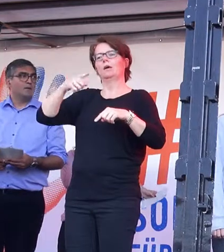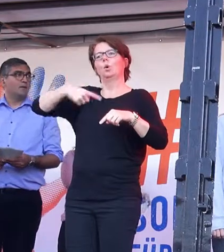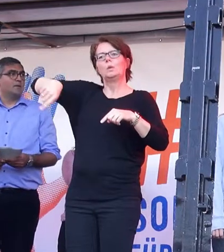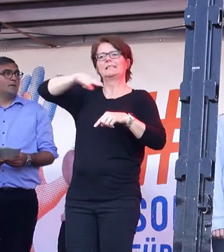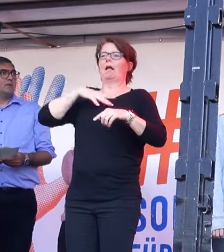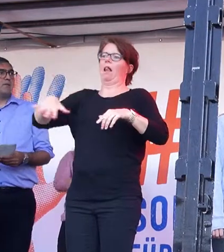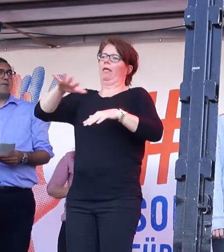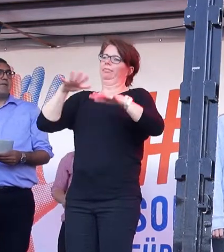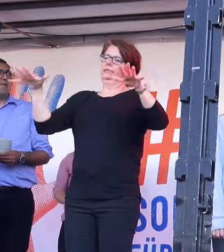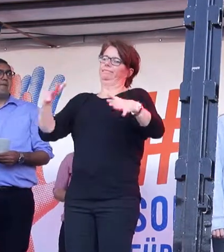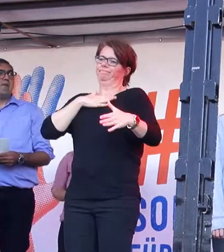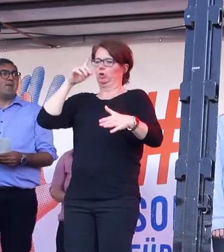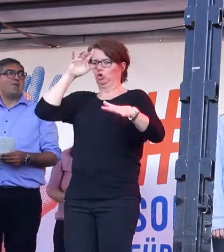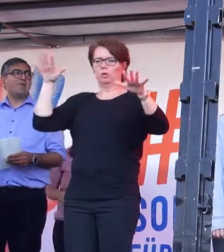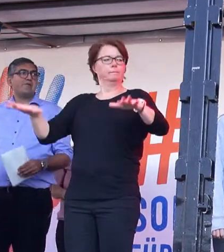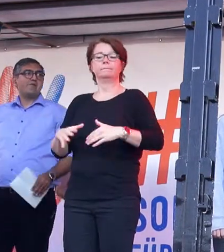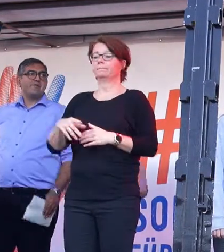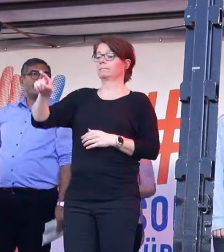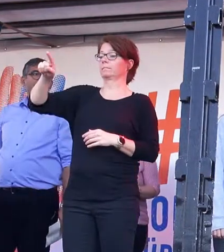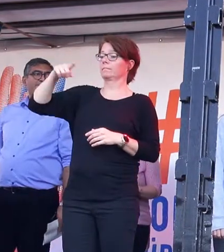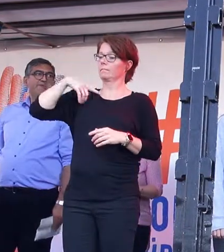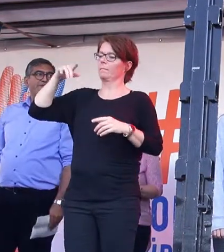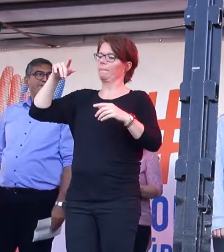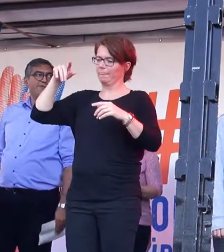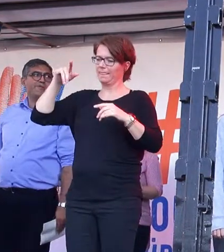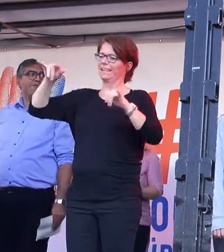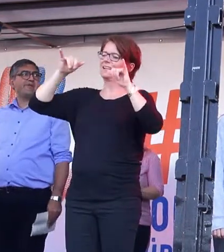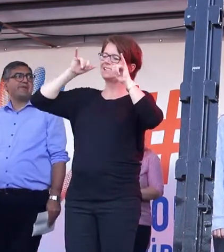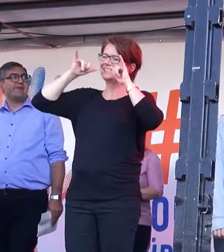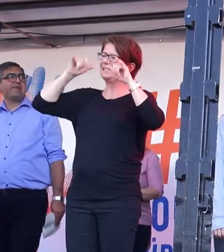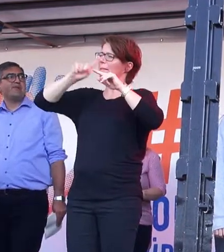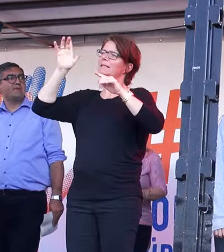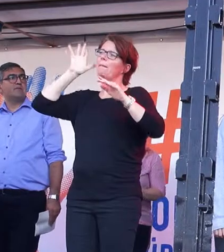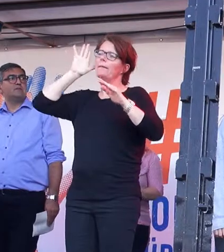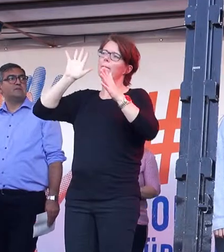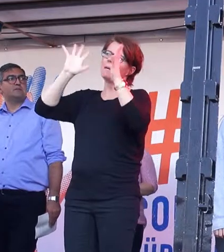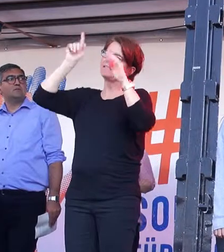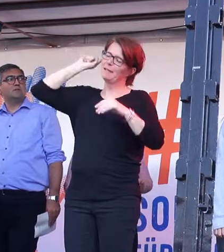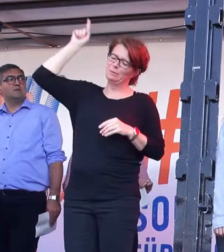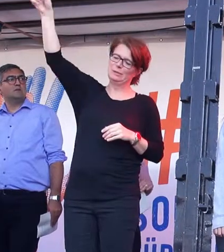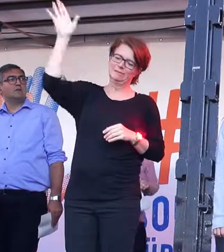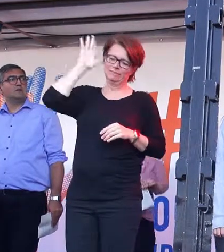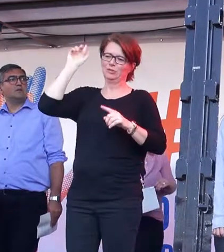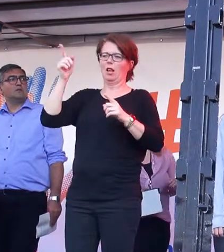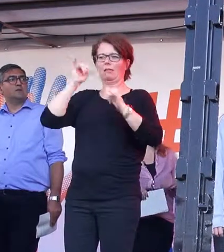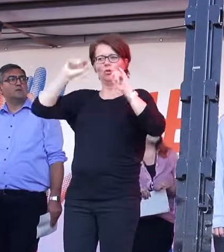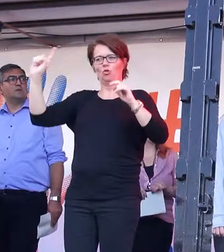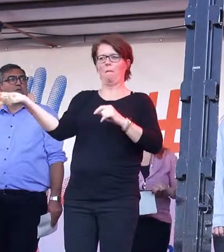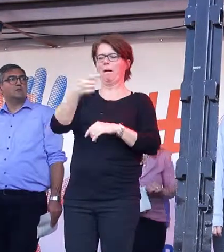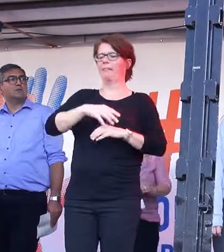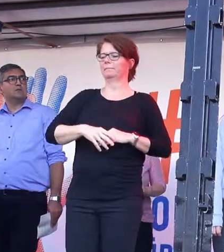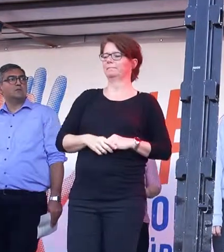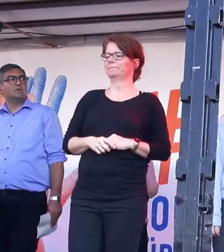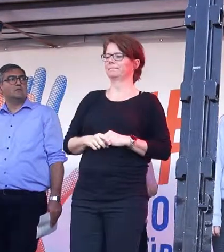das ist unser Land! Nochmal, ich will, dass wir es bis nach Brandenburg hören. Ist das Land der Täter? Nein, das